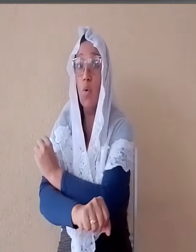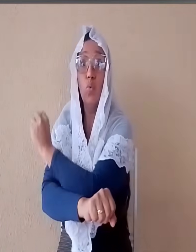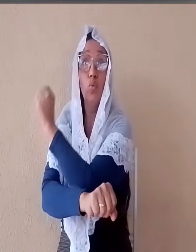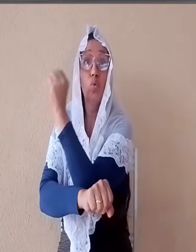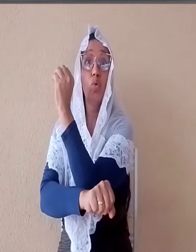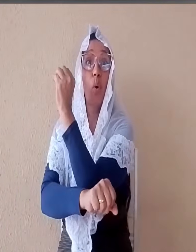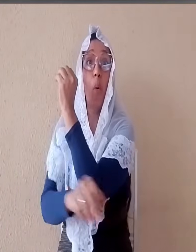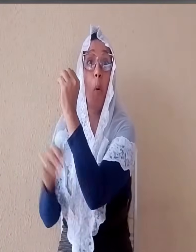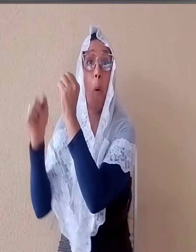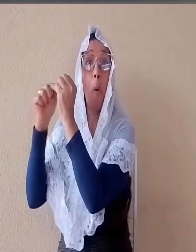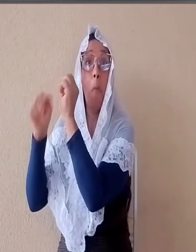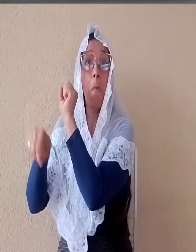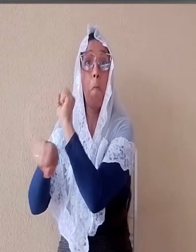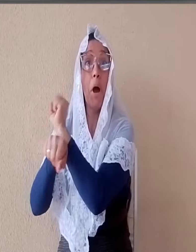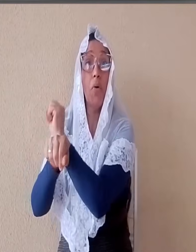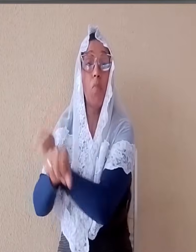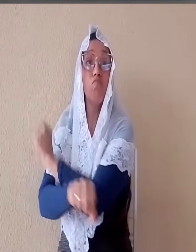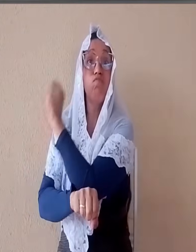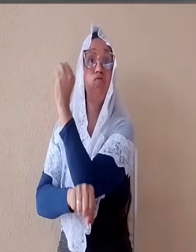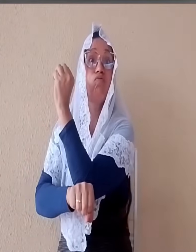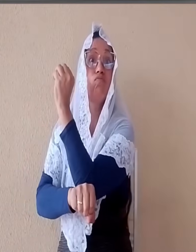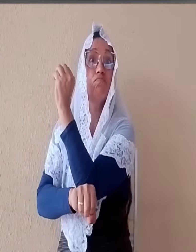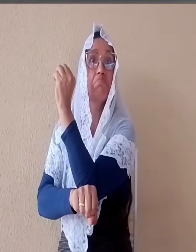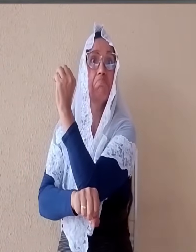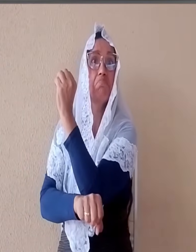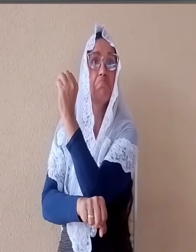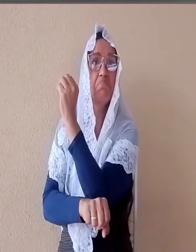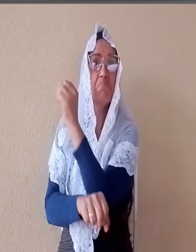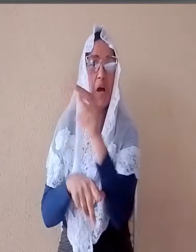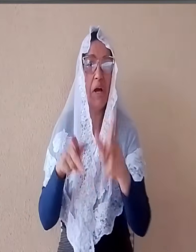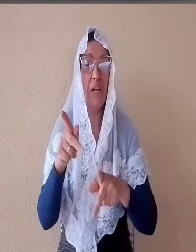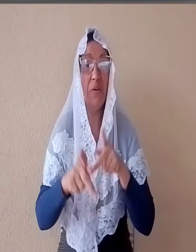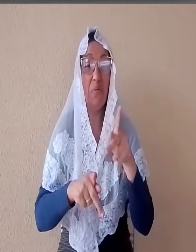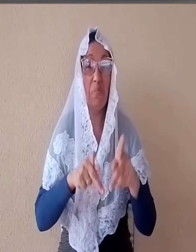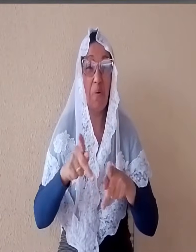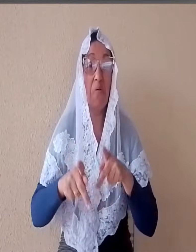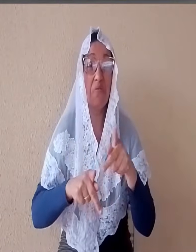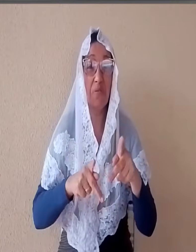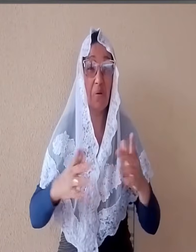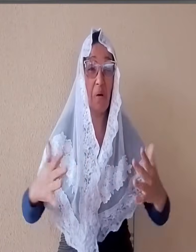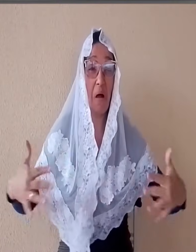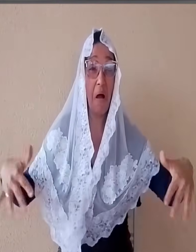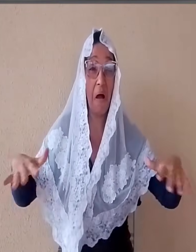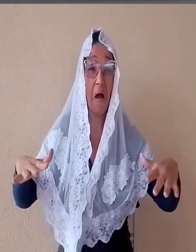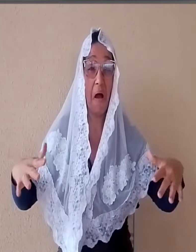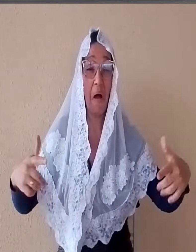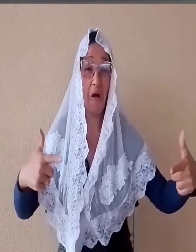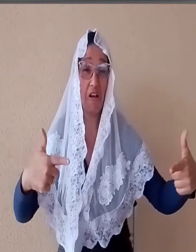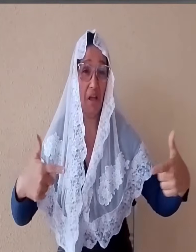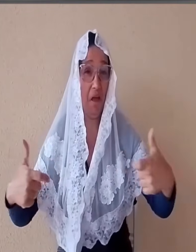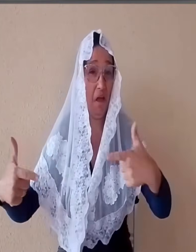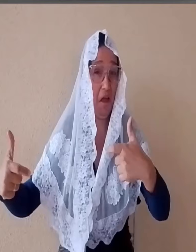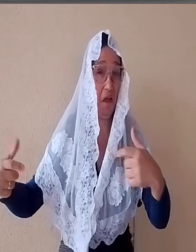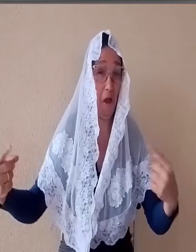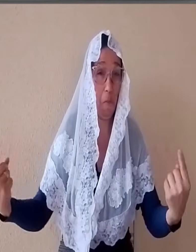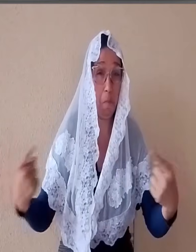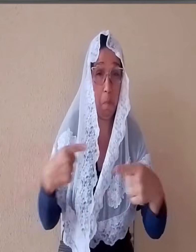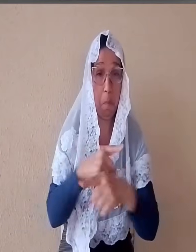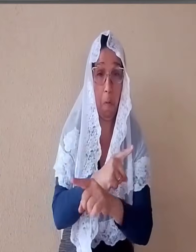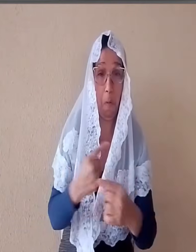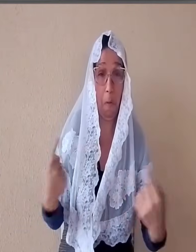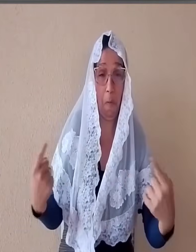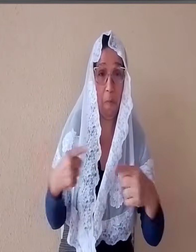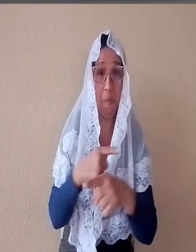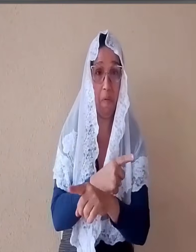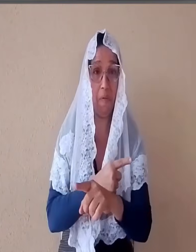e começou a batalha. Glória ao nome do Senhor. E Deus manda falar: a guerra que está na tua casa, bendito